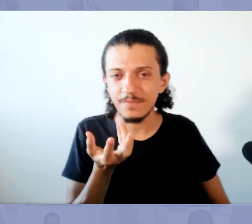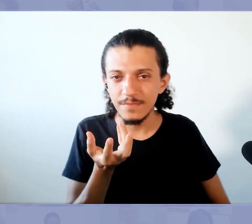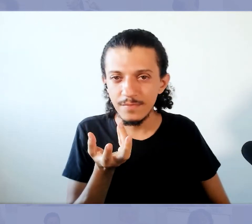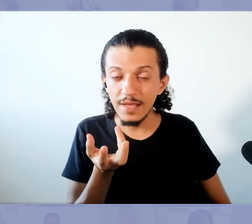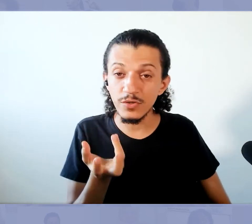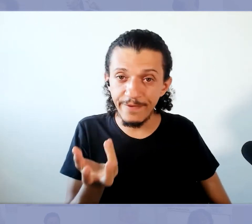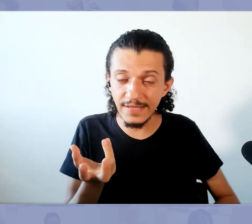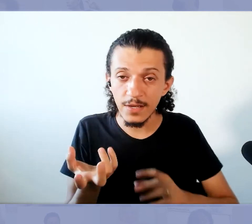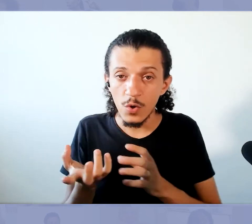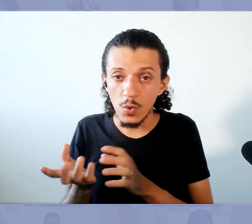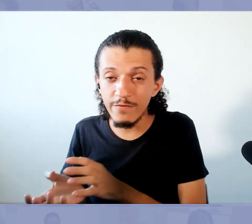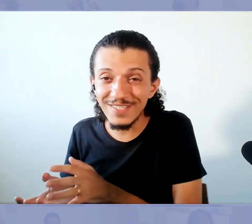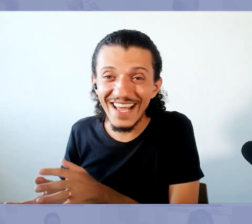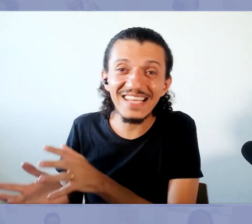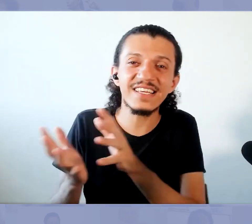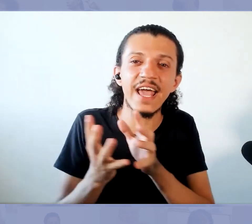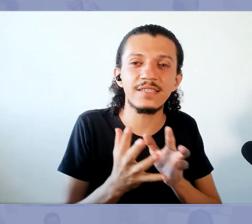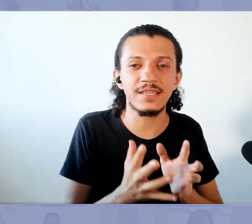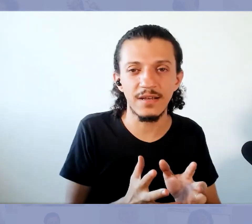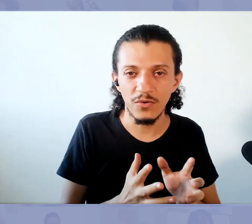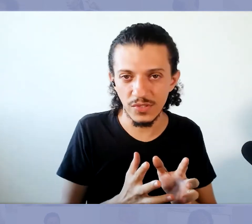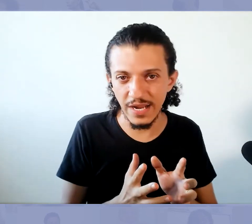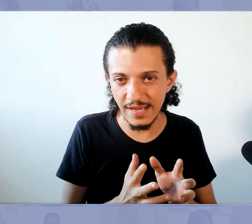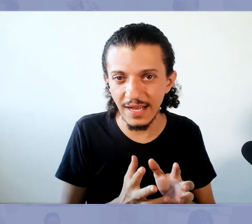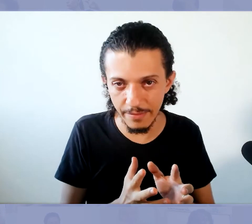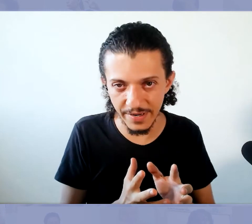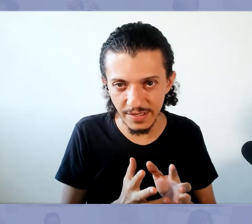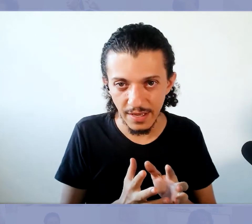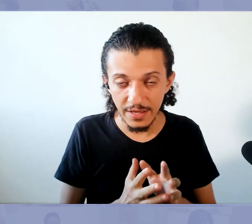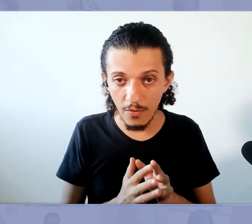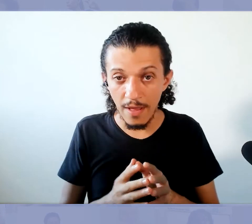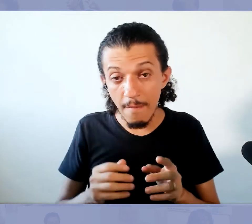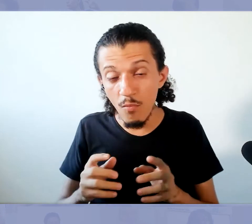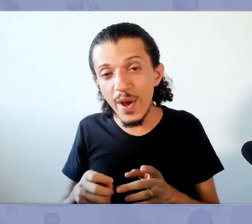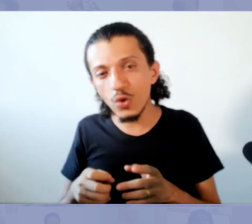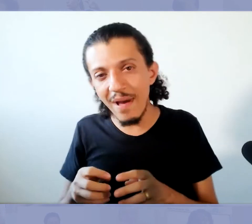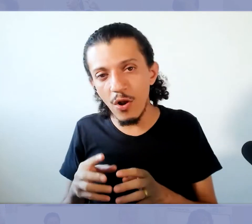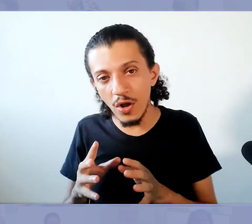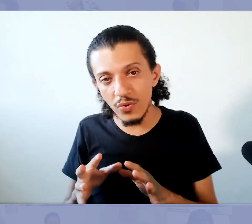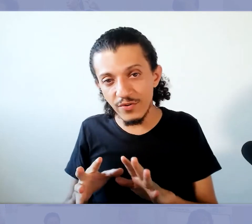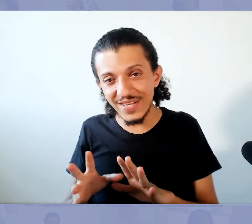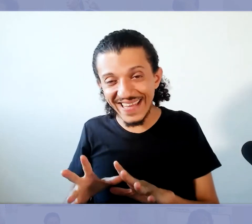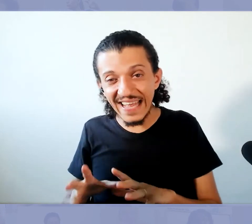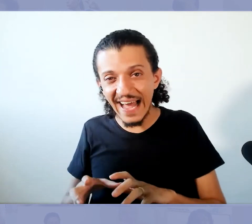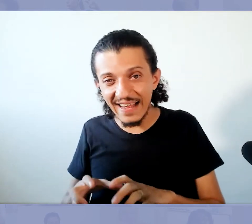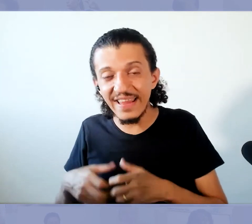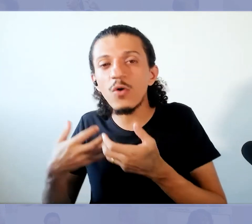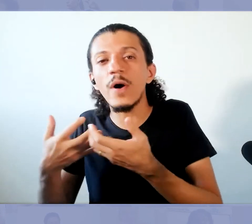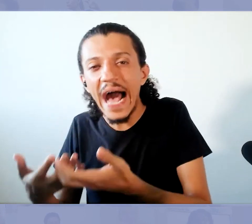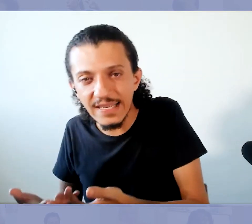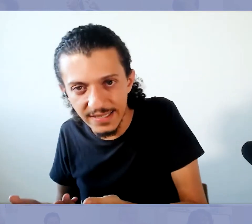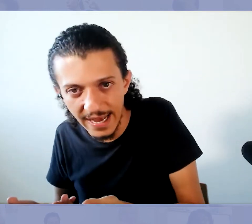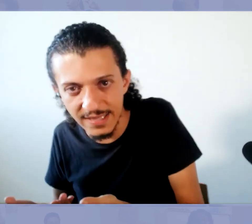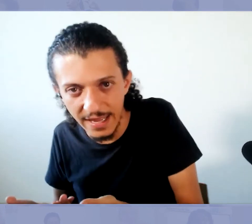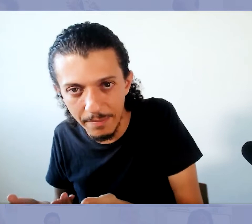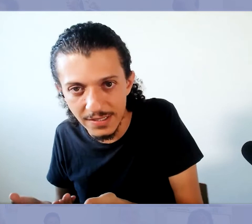mesmo. Isso faz com que você esqueça os sinais da Libras. Então, muito melhor do que você tentar